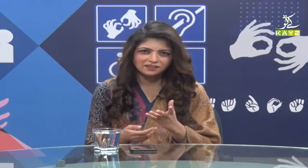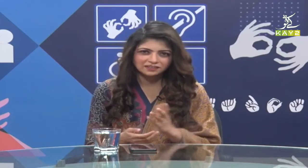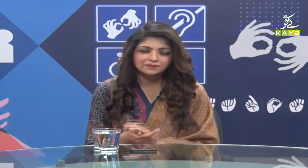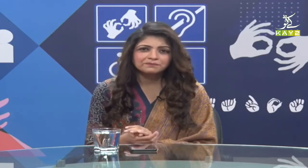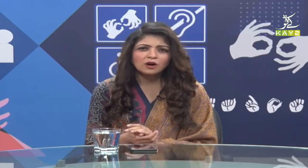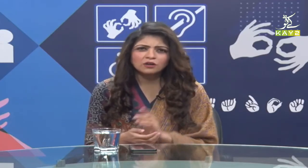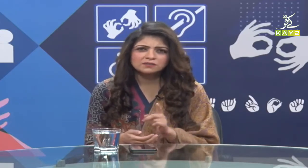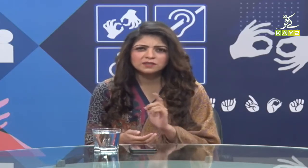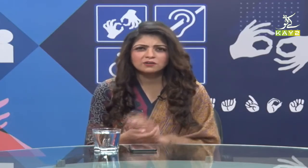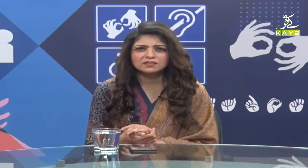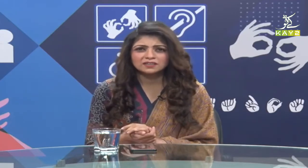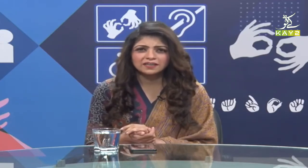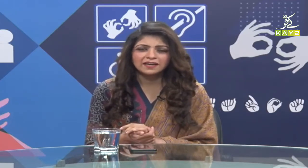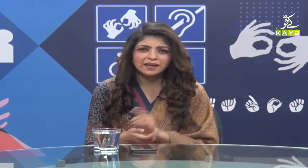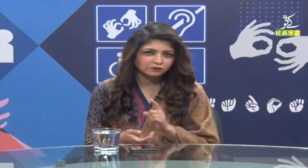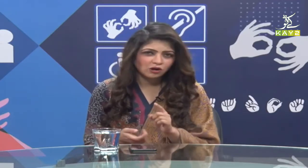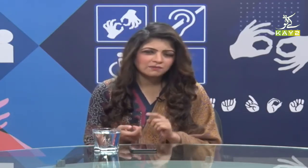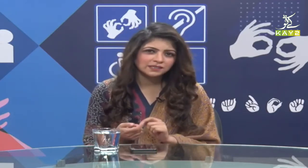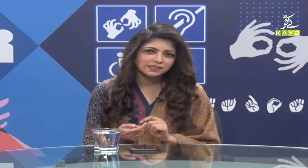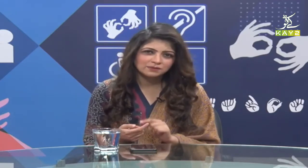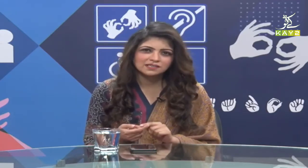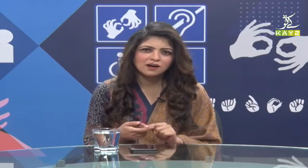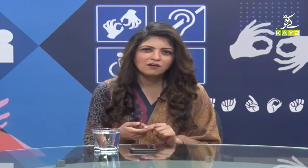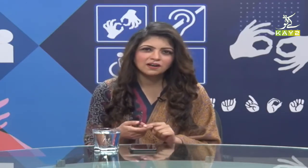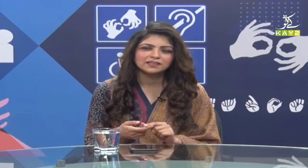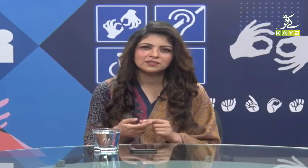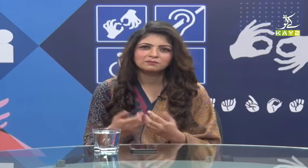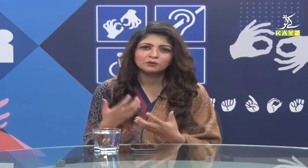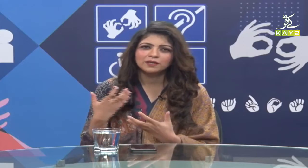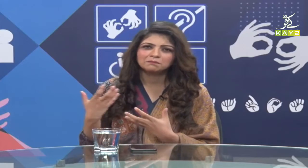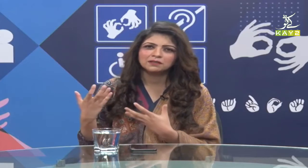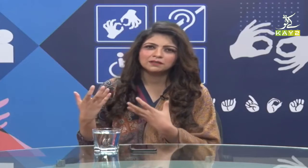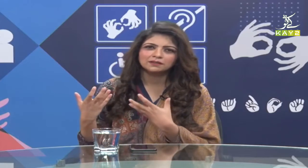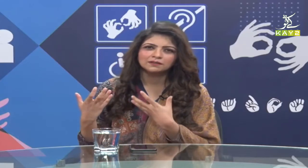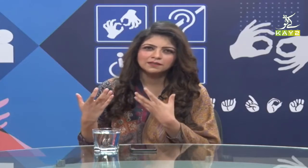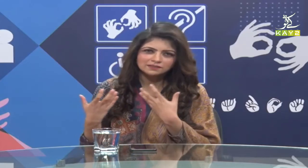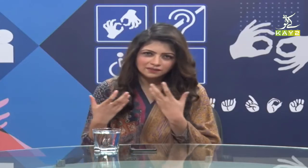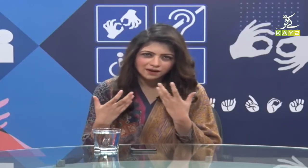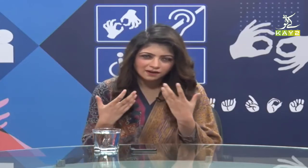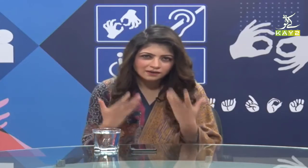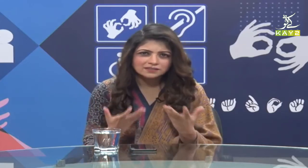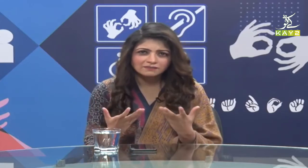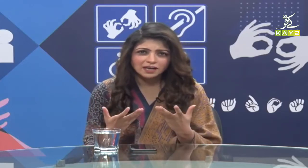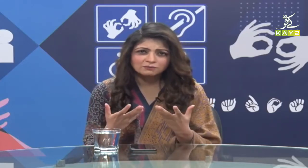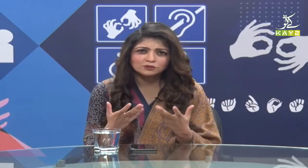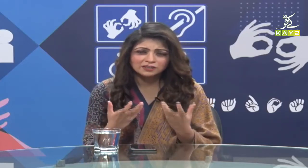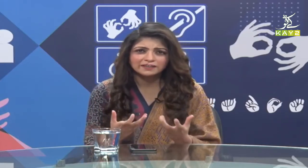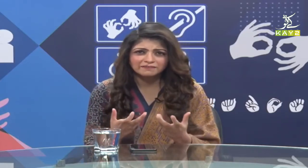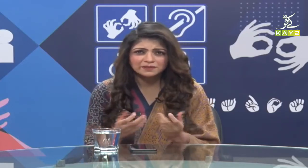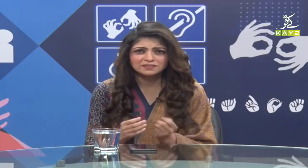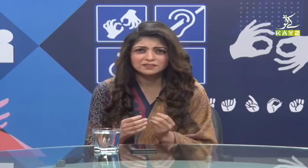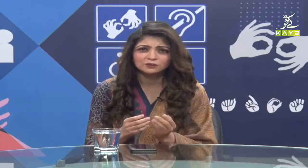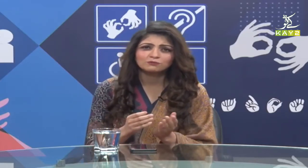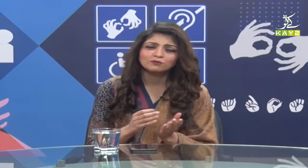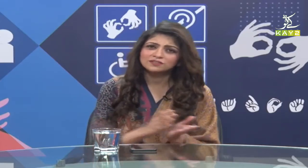किस तरह थी। और इस वीडियो के ज़रिए एक तो आपने ये भी सीखा होगा कि जब कोई इस तरह सवालात पूछता है